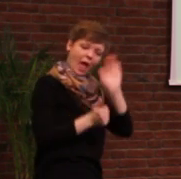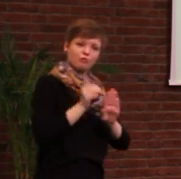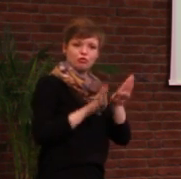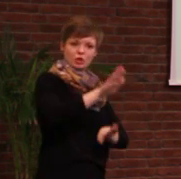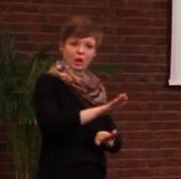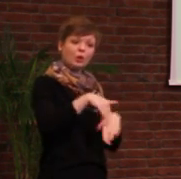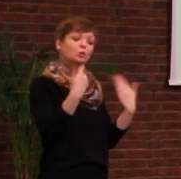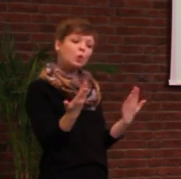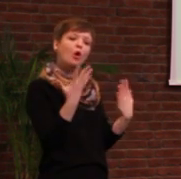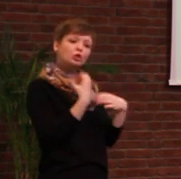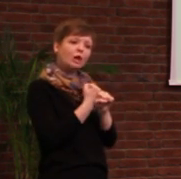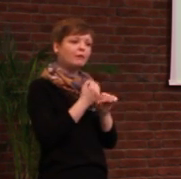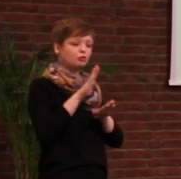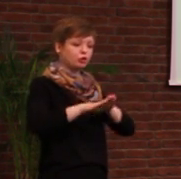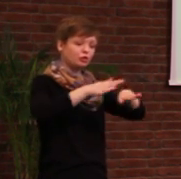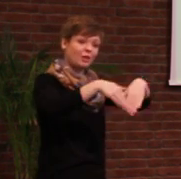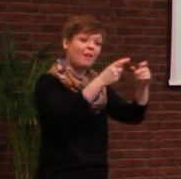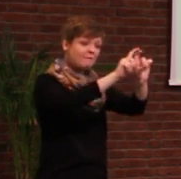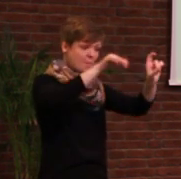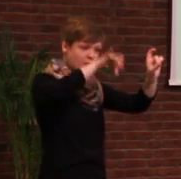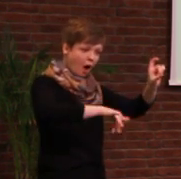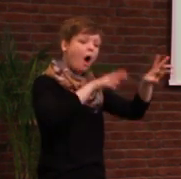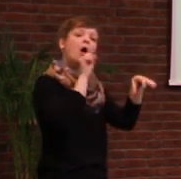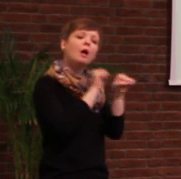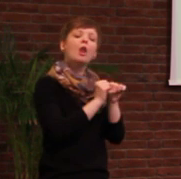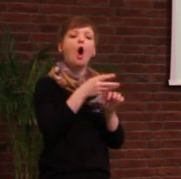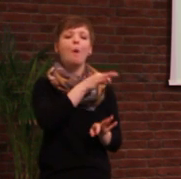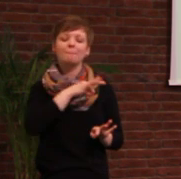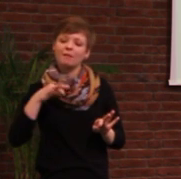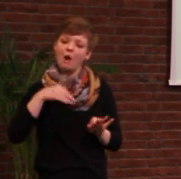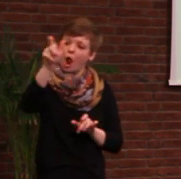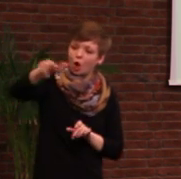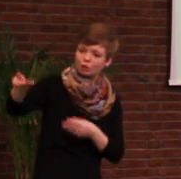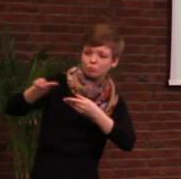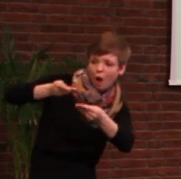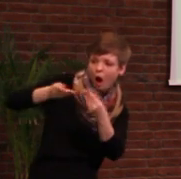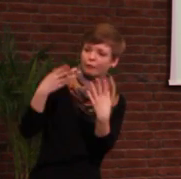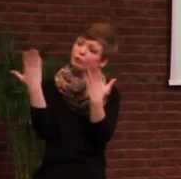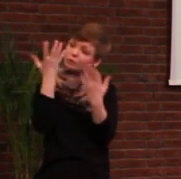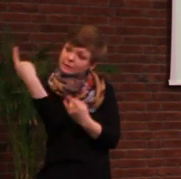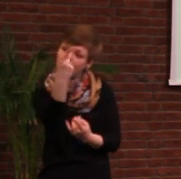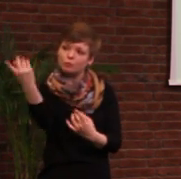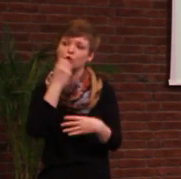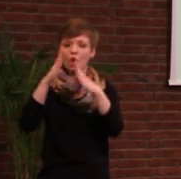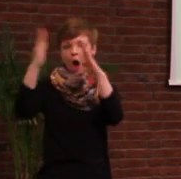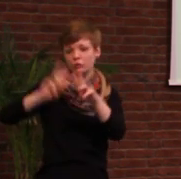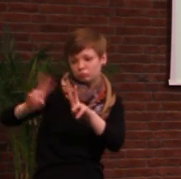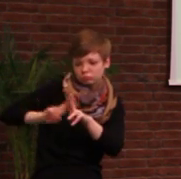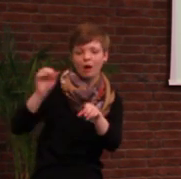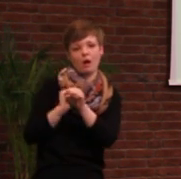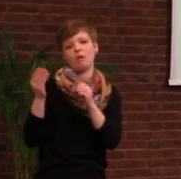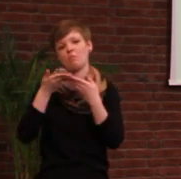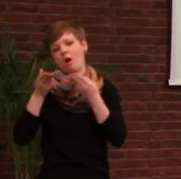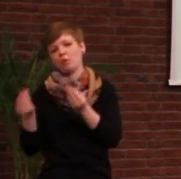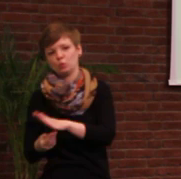zu einem integrierten Energiedienstleister werden, der auch Private berät und bei Sanierungen unterstützt. Das Volksbegehren ist